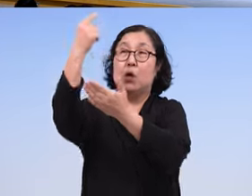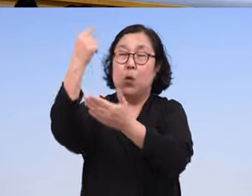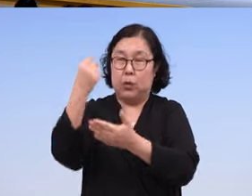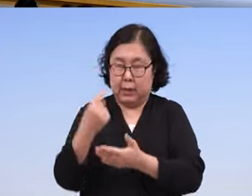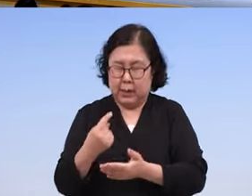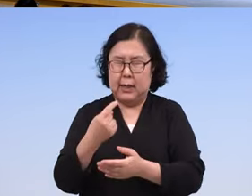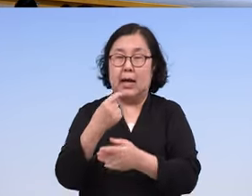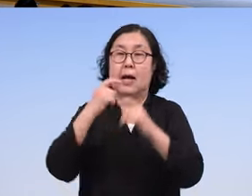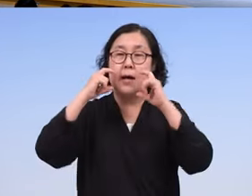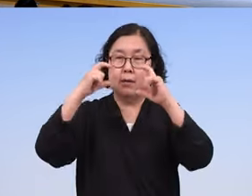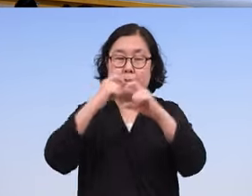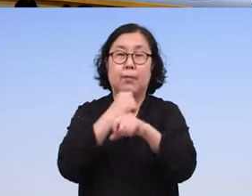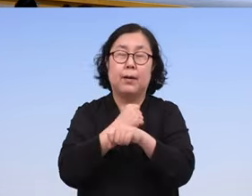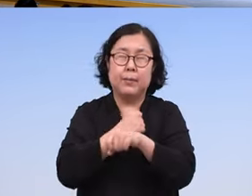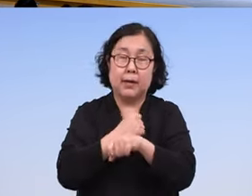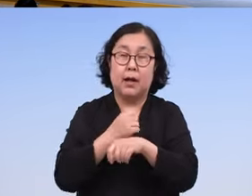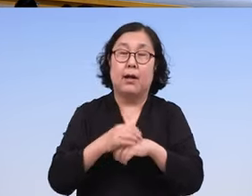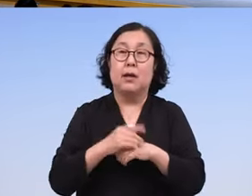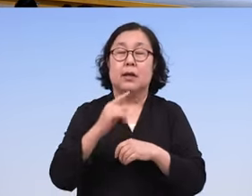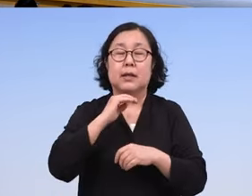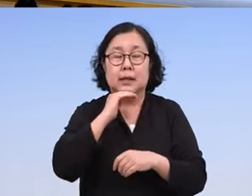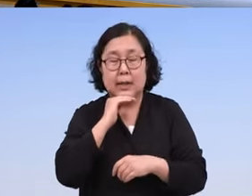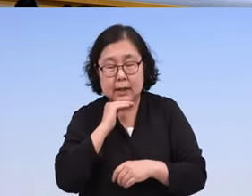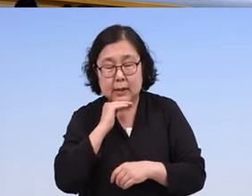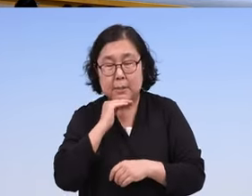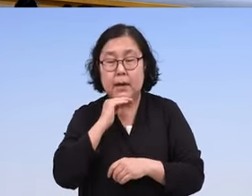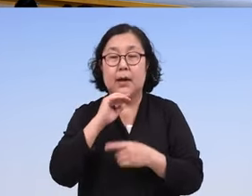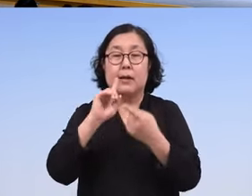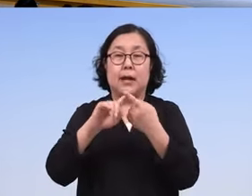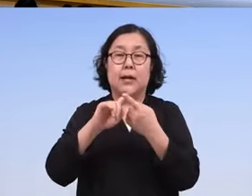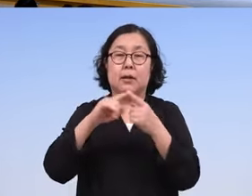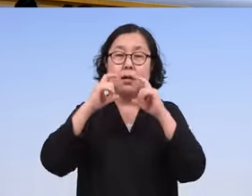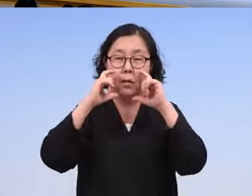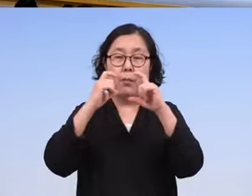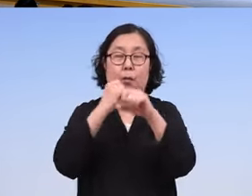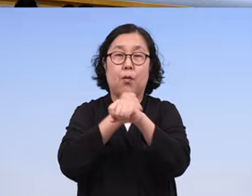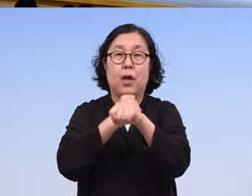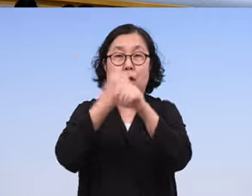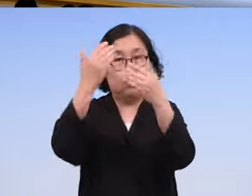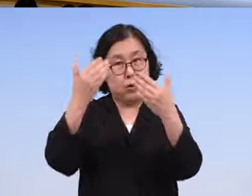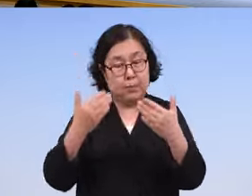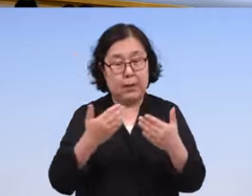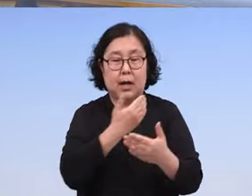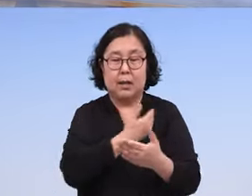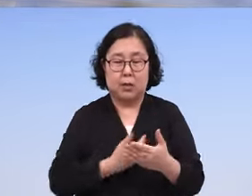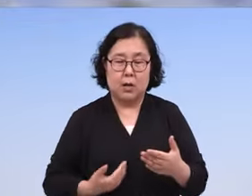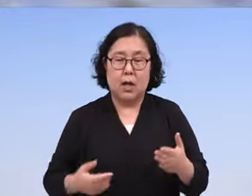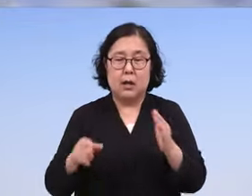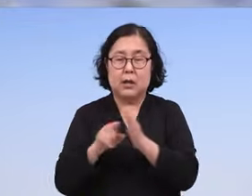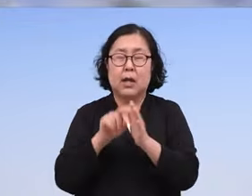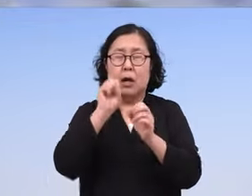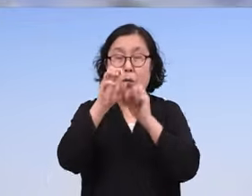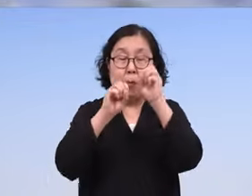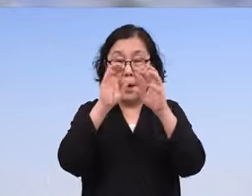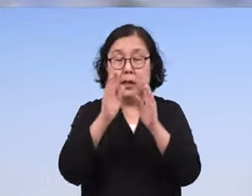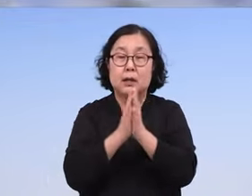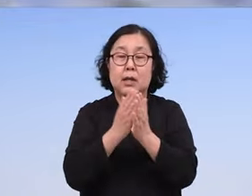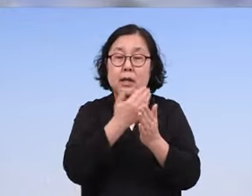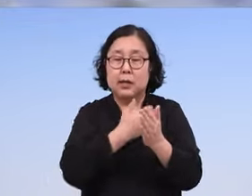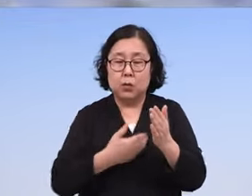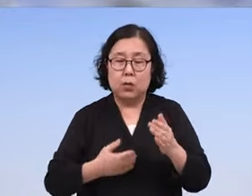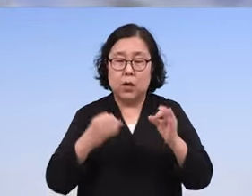그대로 오시리라 하였느니라. 그 기다림을 메시지를 던져주시는 거 아닙니까? 사도행전은요